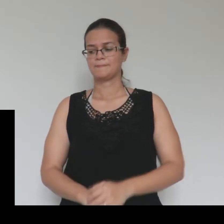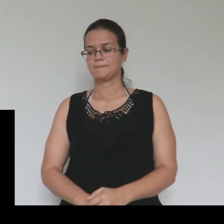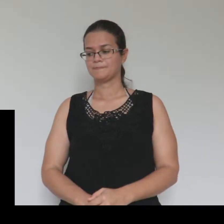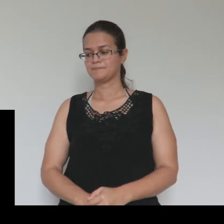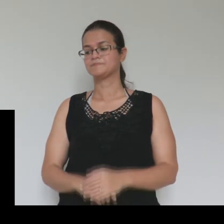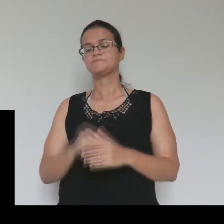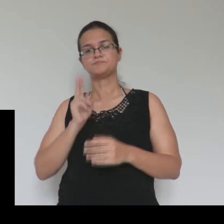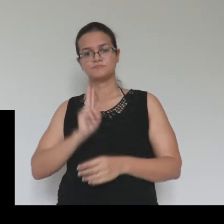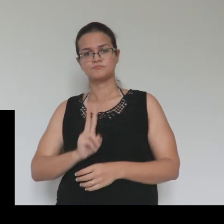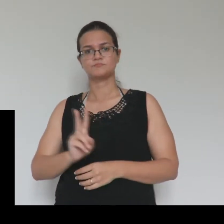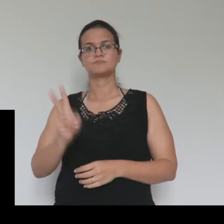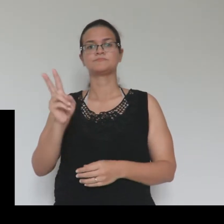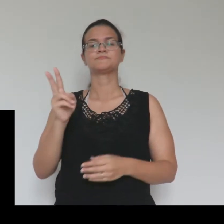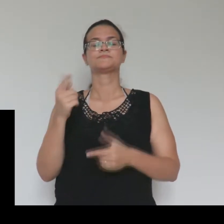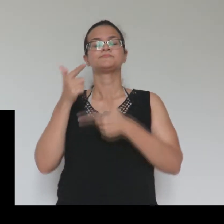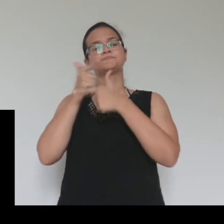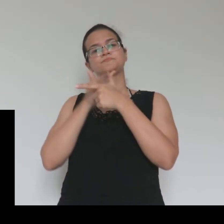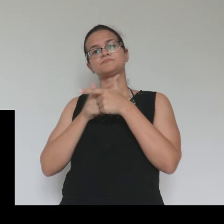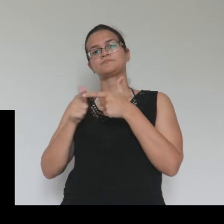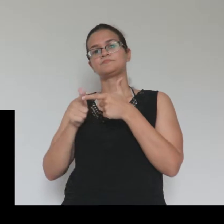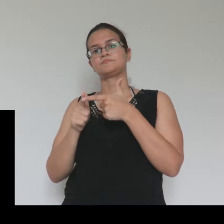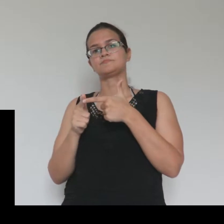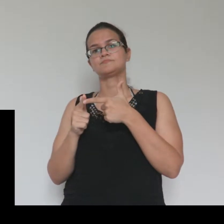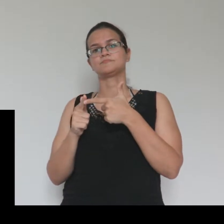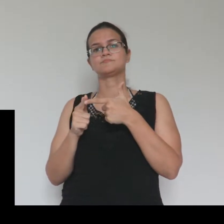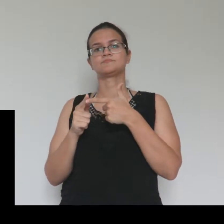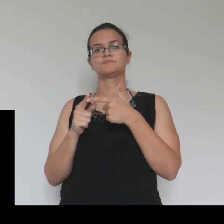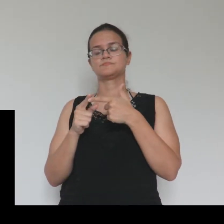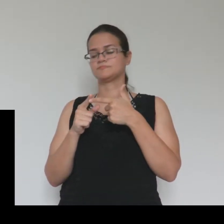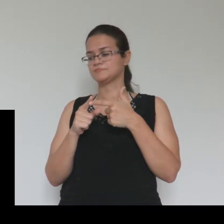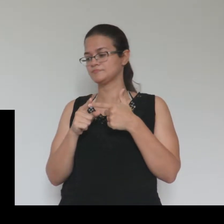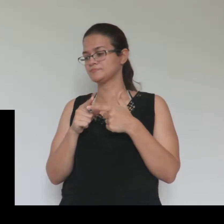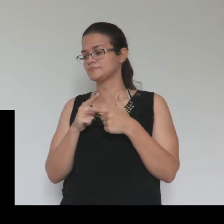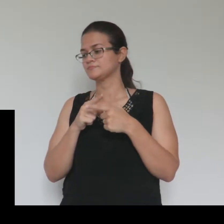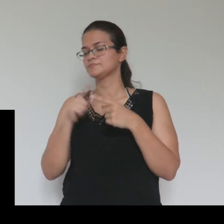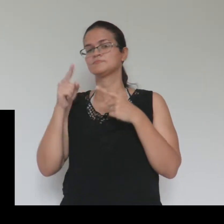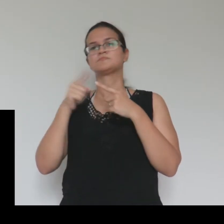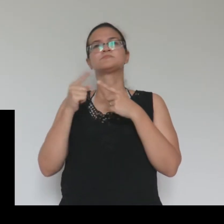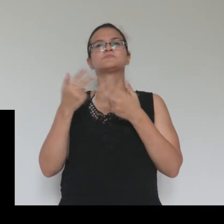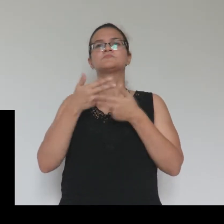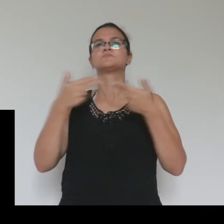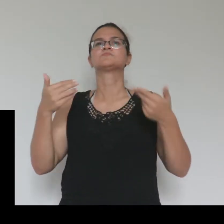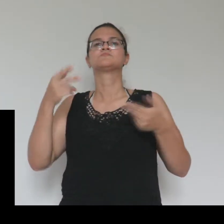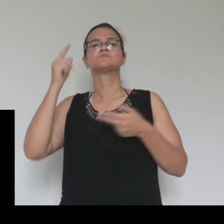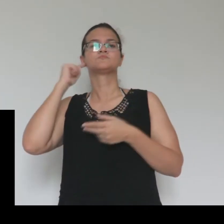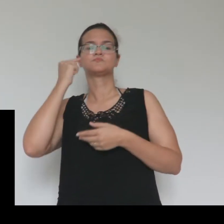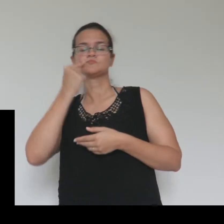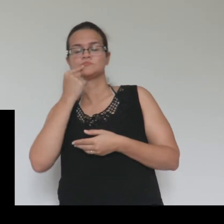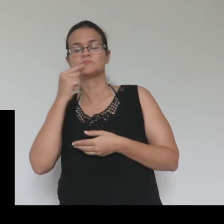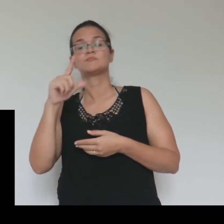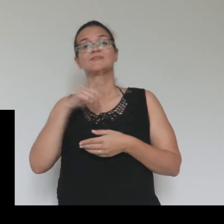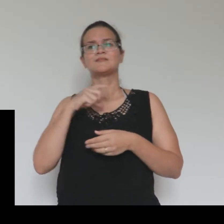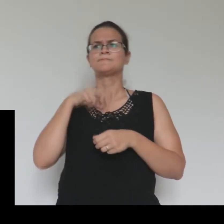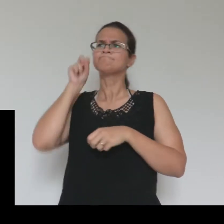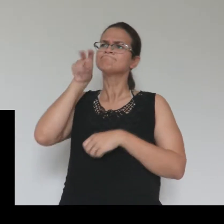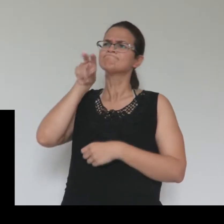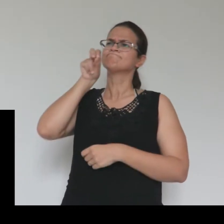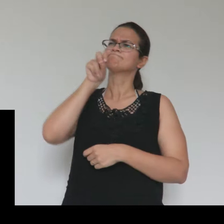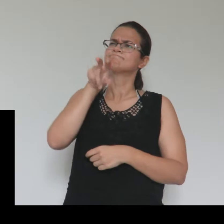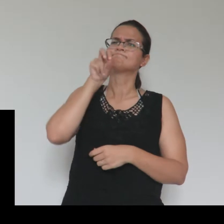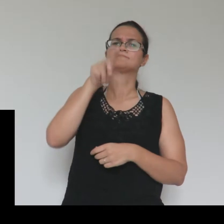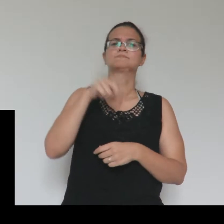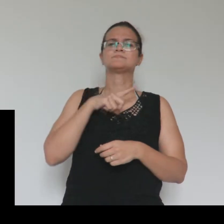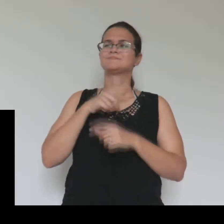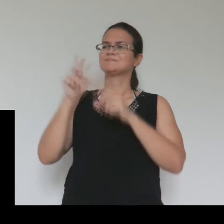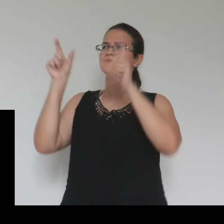Continuando aqui, né, a respeito de conhecer o surdo, a respeito dos surdos, né, nos deparamos aqui com o termo surdo-mudo,